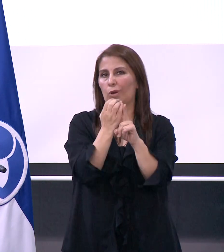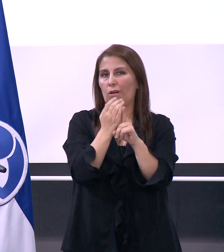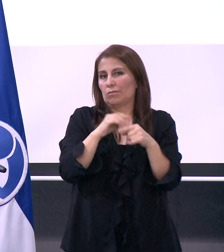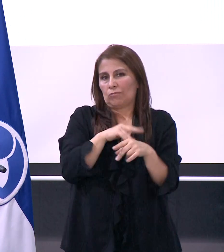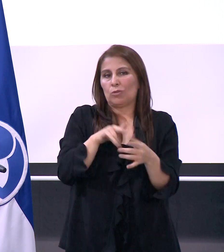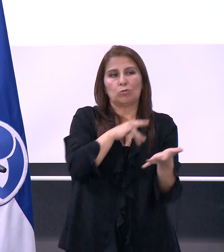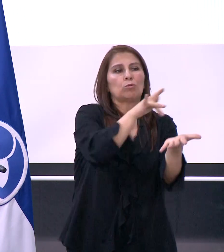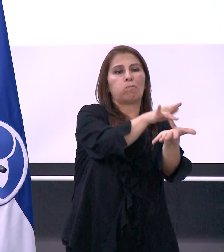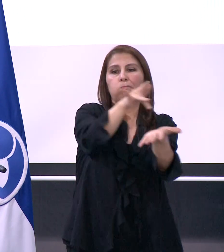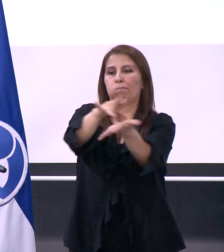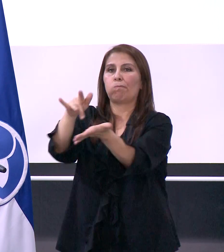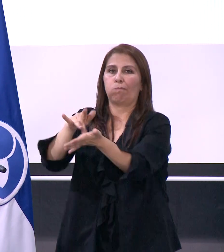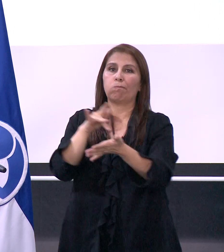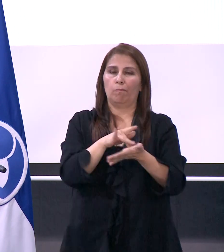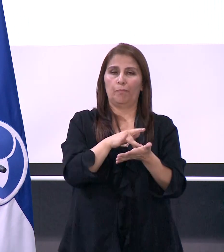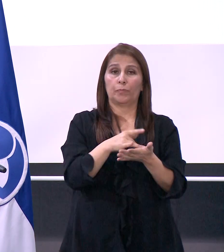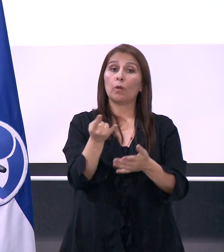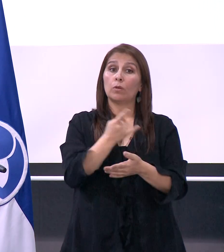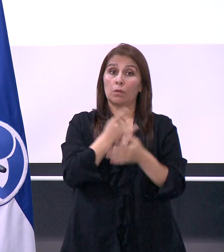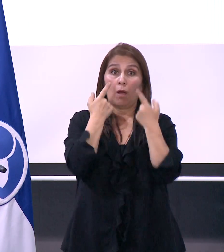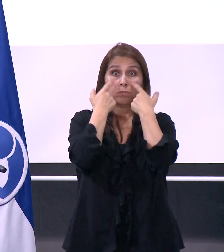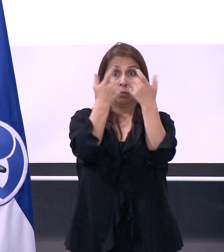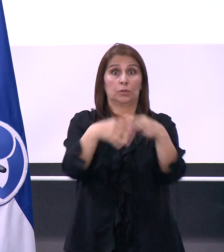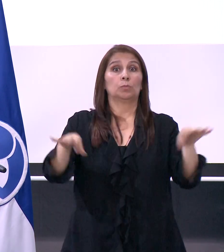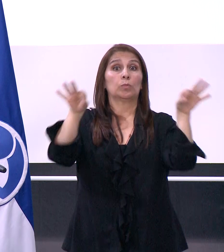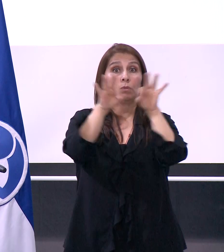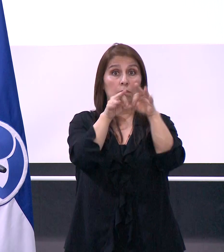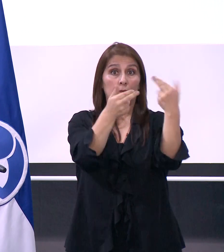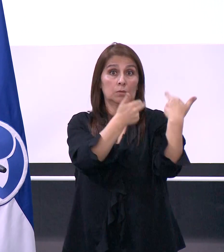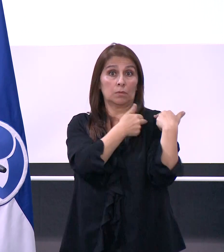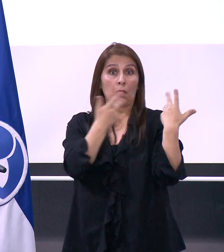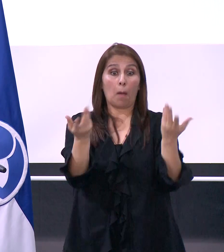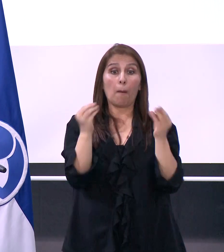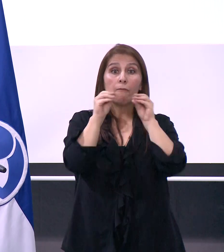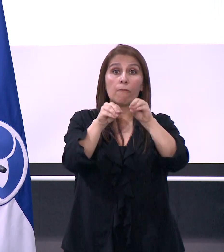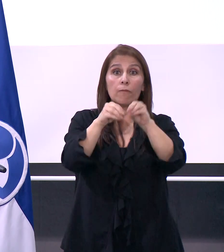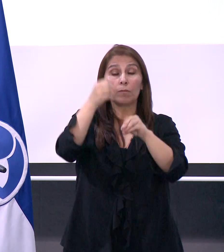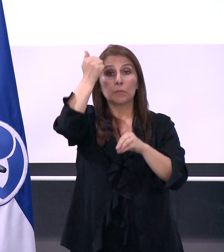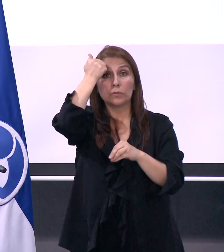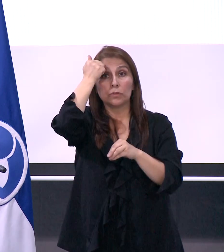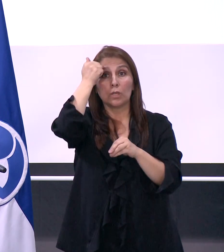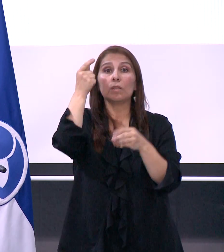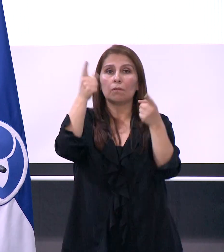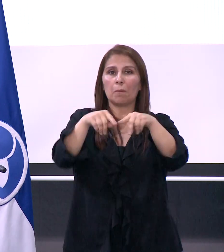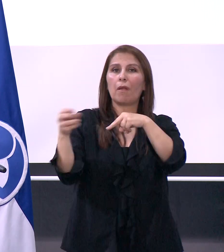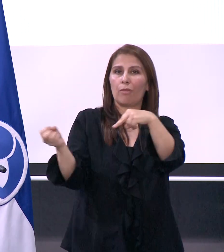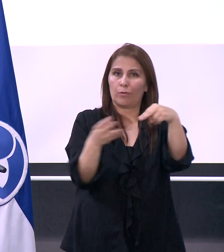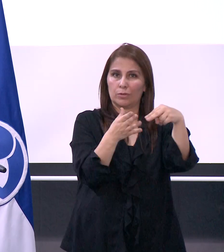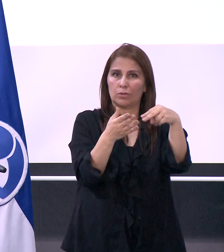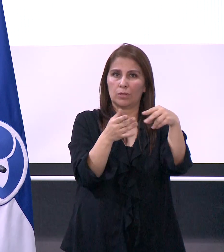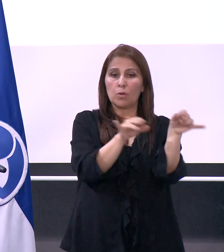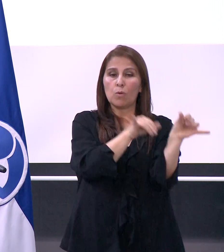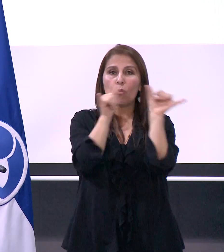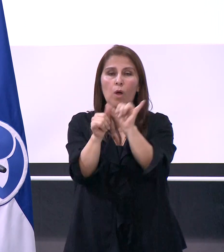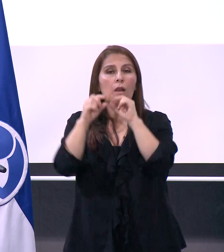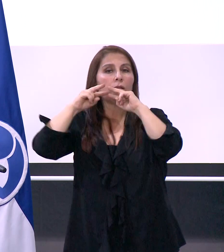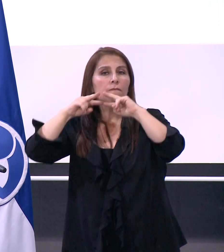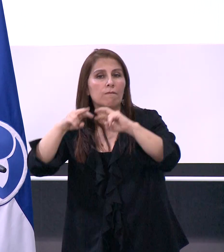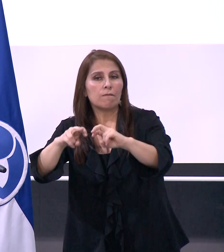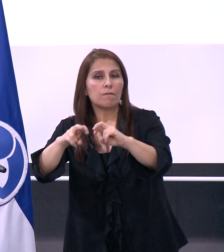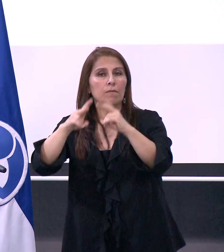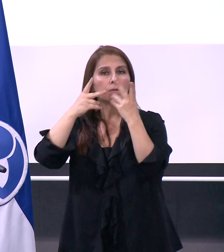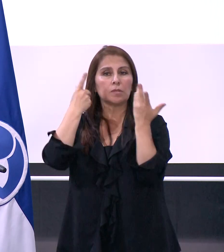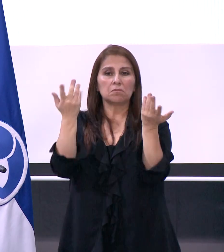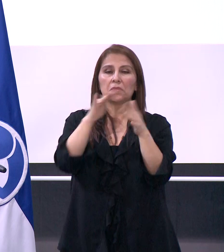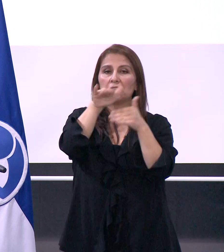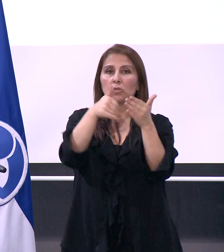universidad ha jugado un papel relevante en la formación de maestros y de distintos actores de la educación así como la labor de investigar y ejercer proyección social